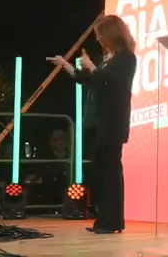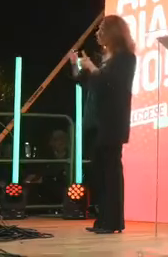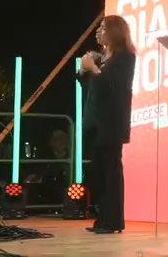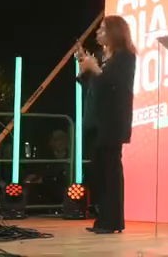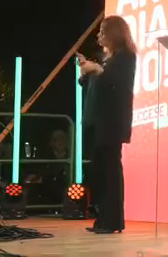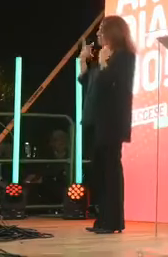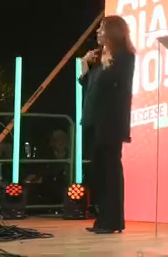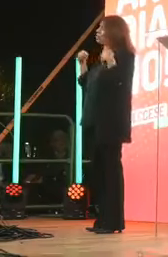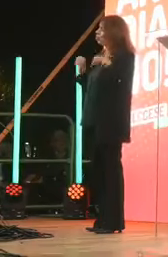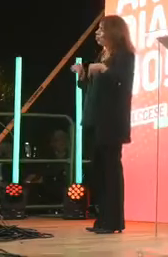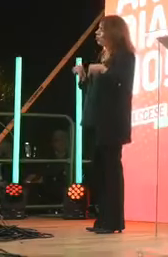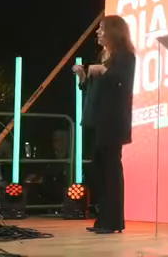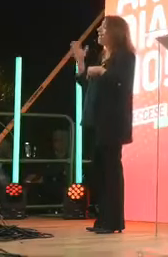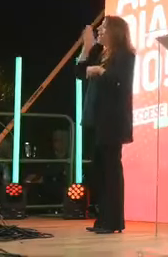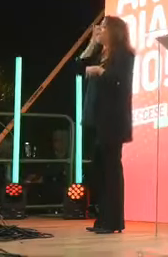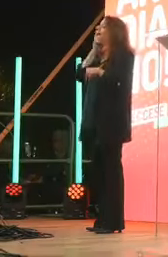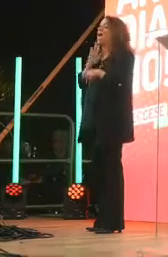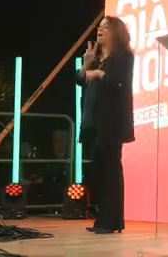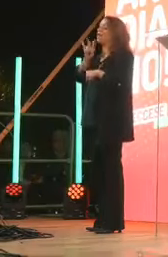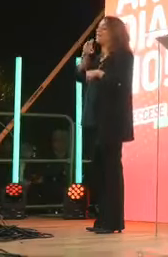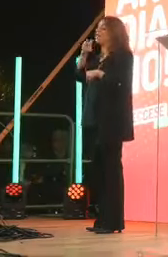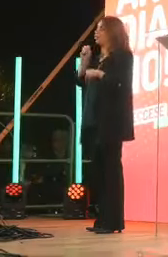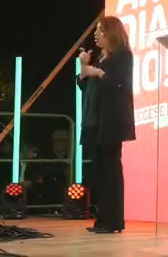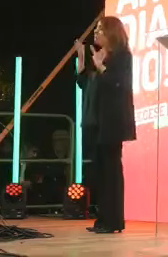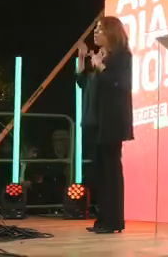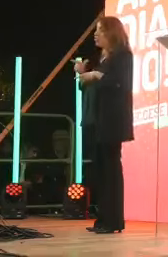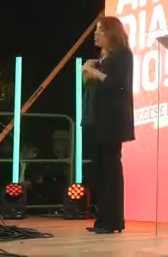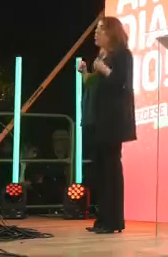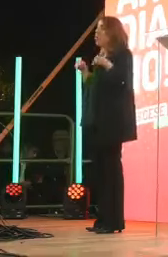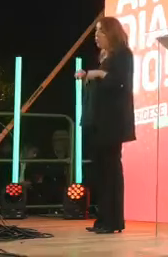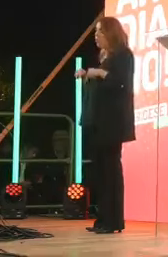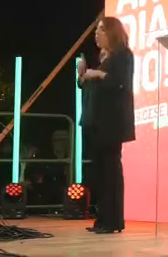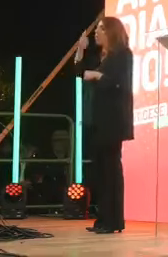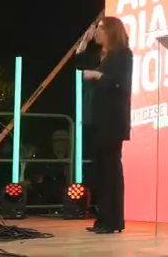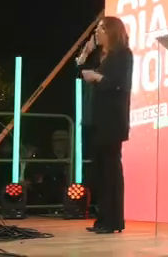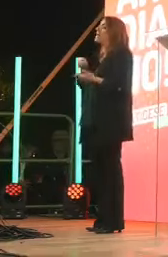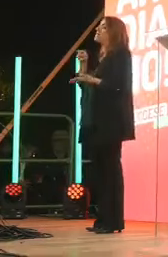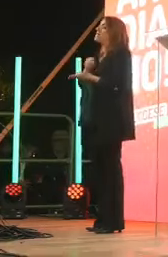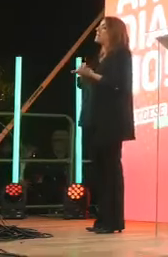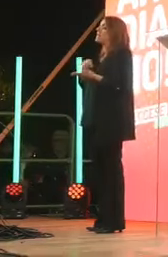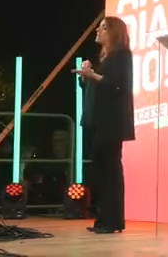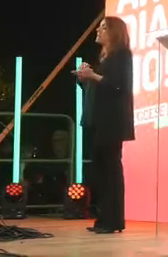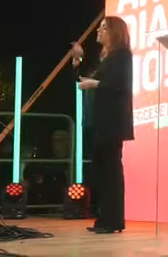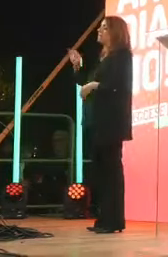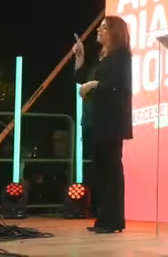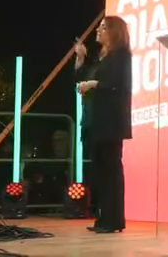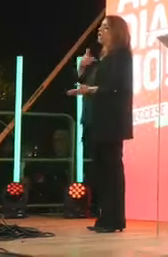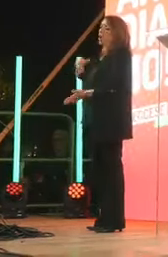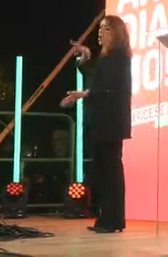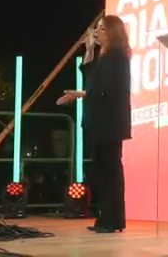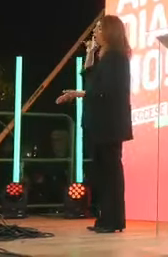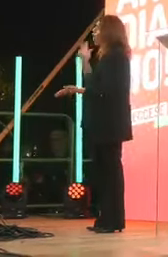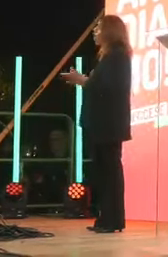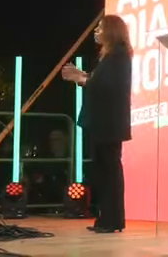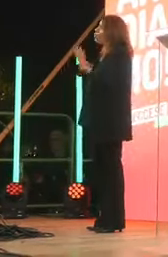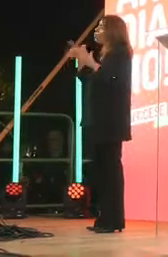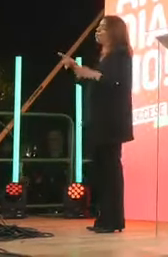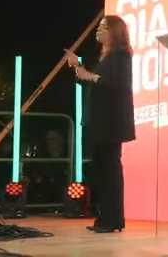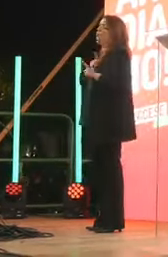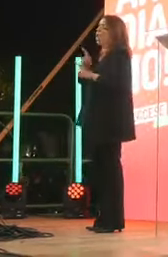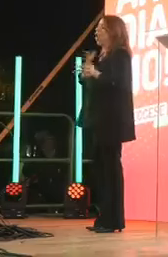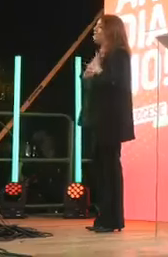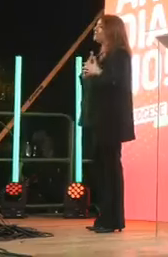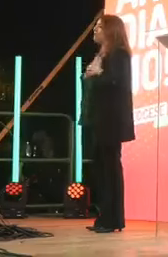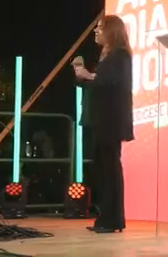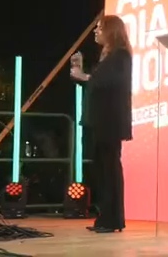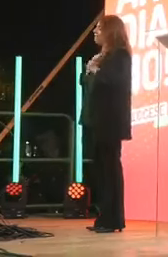felice di essere qui, caro Vito, perché sono qui da segretario del Partito Democratico a confermarti tutta la nostra fiducia